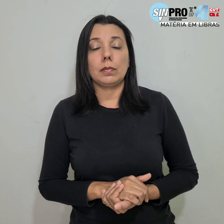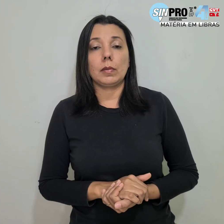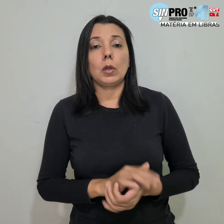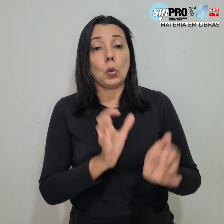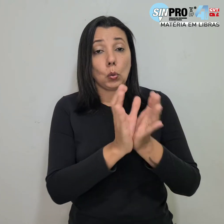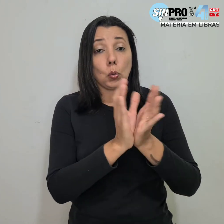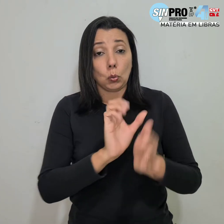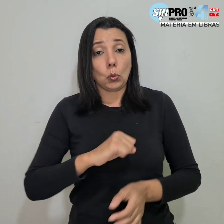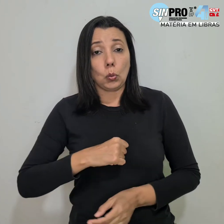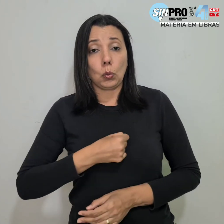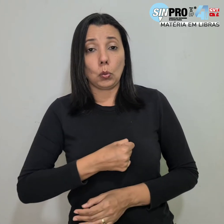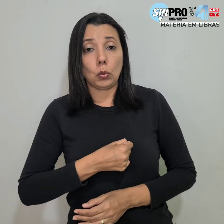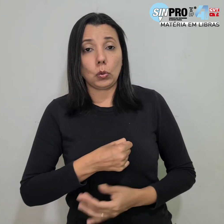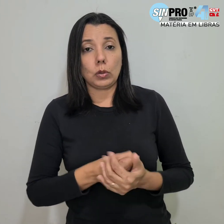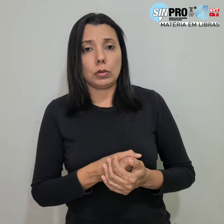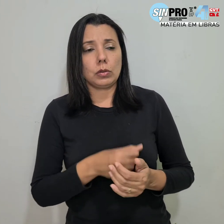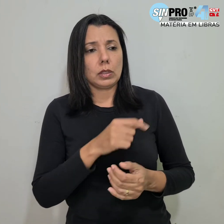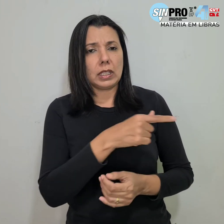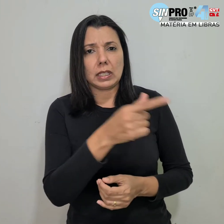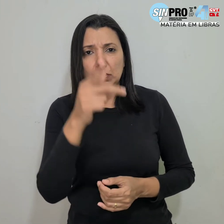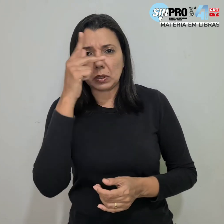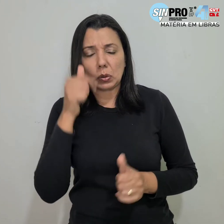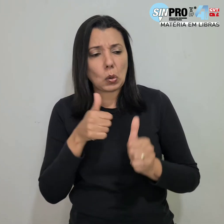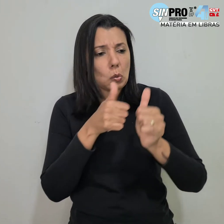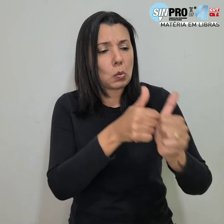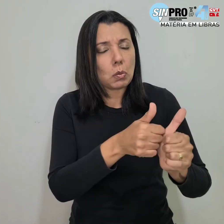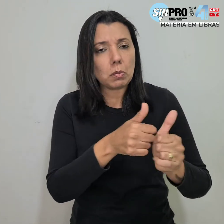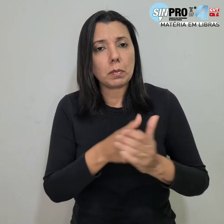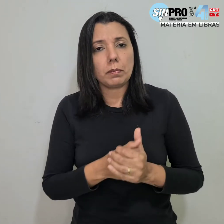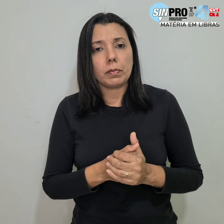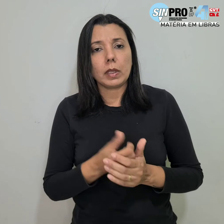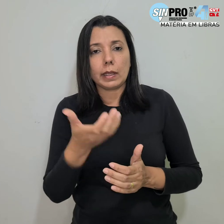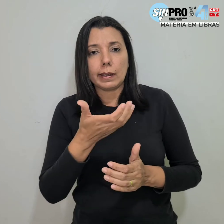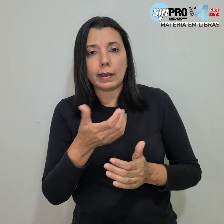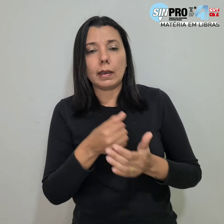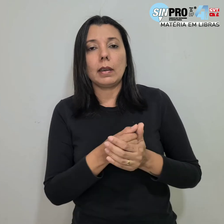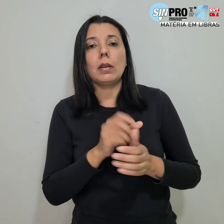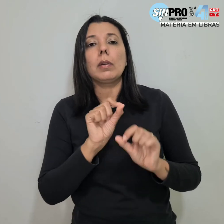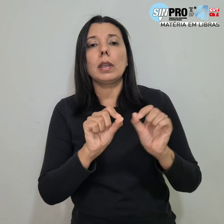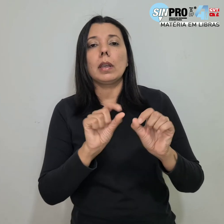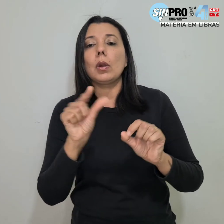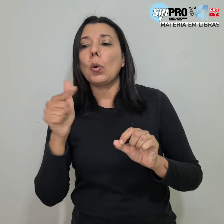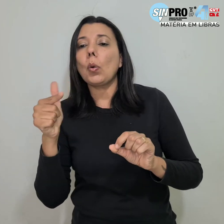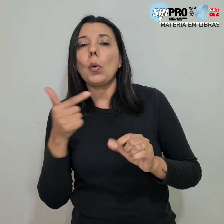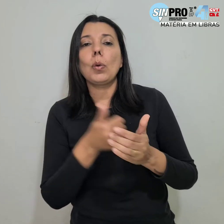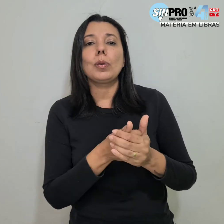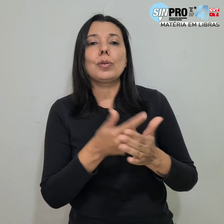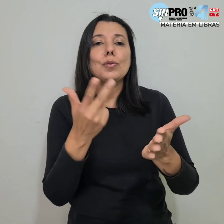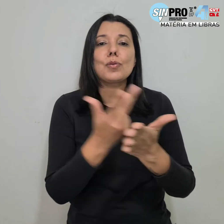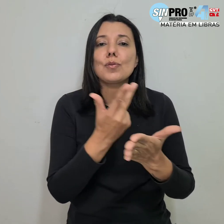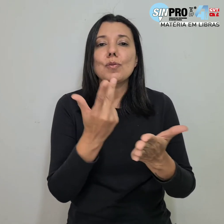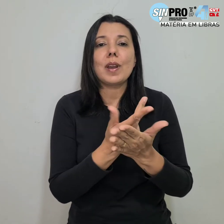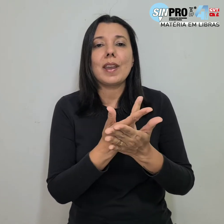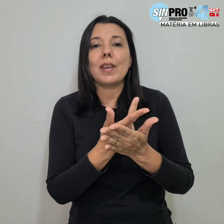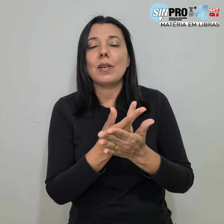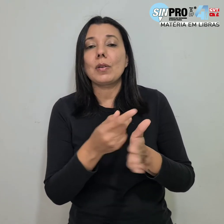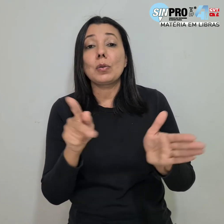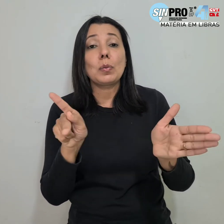O gabinete do ódio e de seus seguidores tentam atribuir a outros os erros propositais de